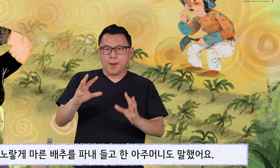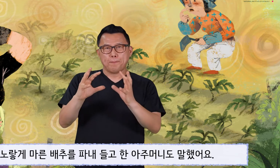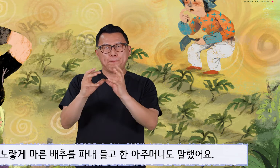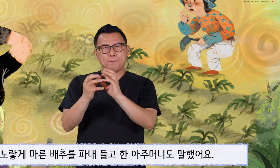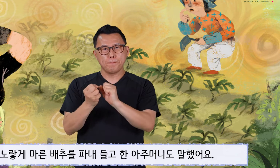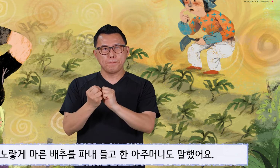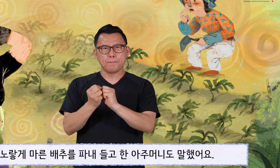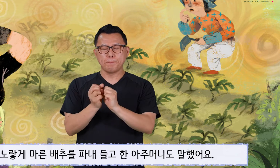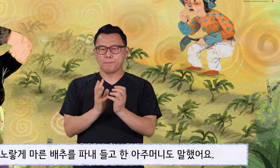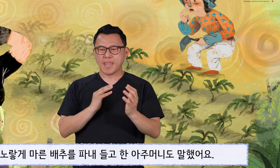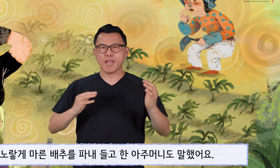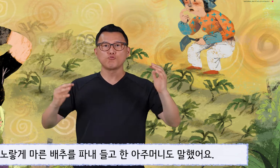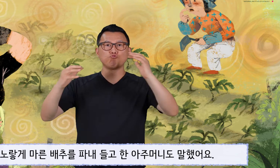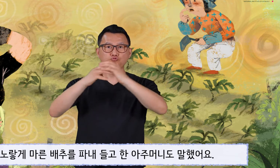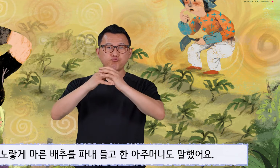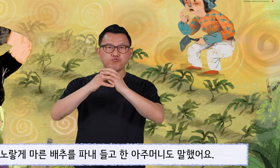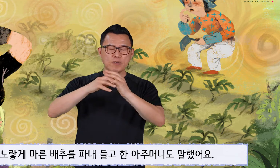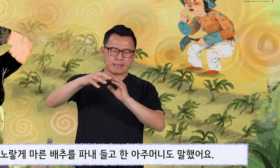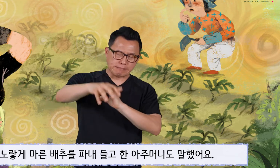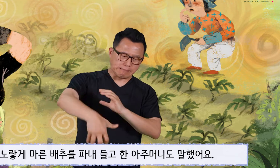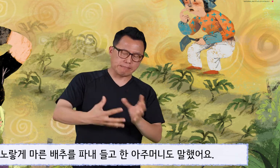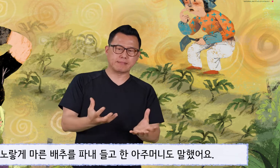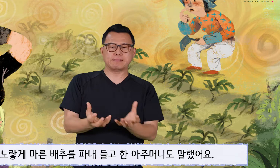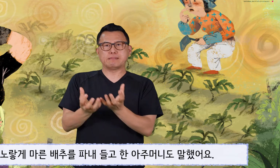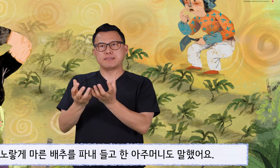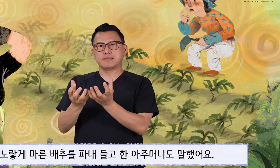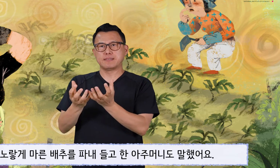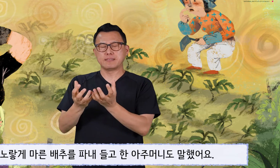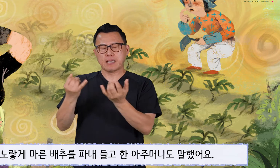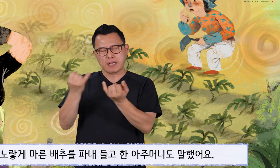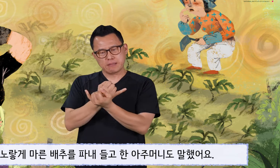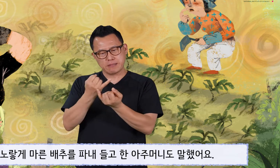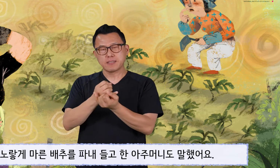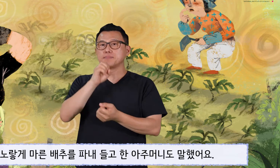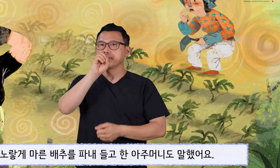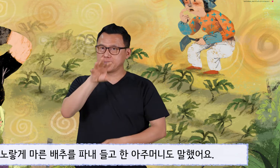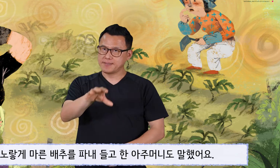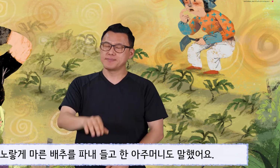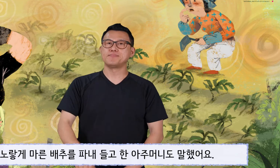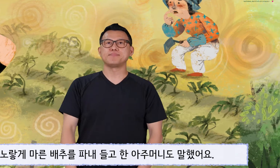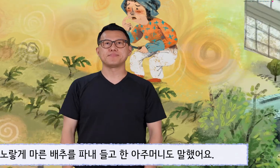노랗게 마른 배추를 판에 들고 한 아주머니도 말했어요.